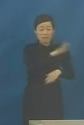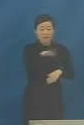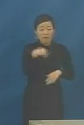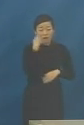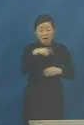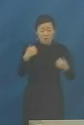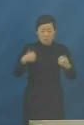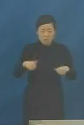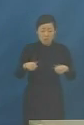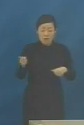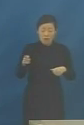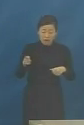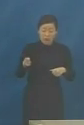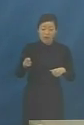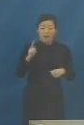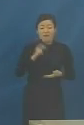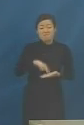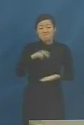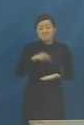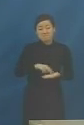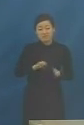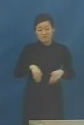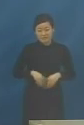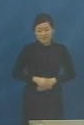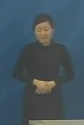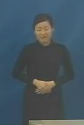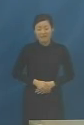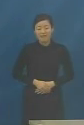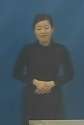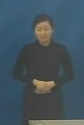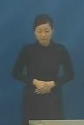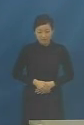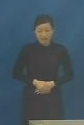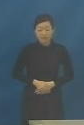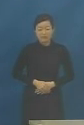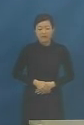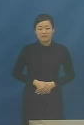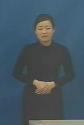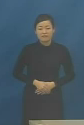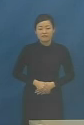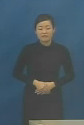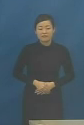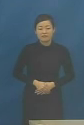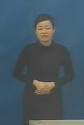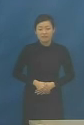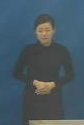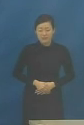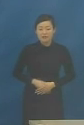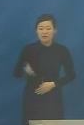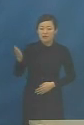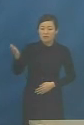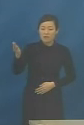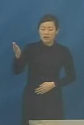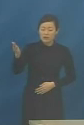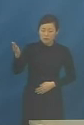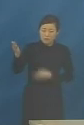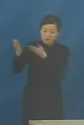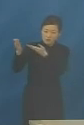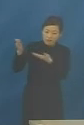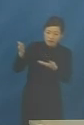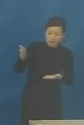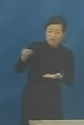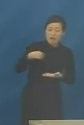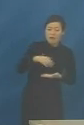わけでありますこれは間違いなくですね我々はこの amurder 思想んなのではないだろうかと